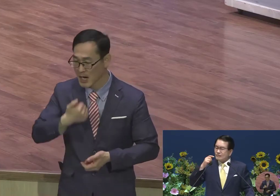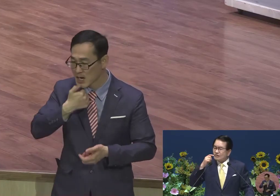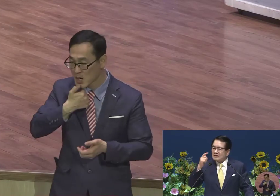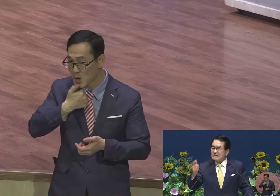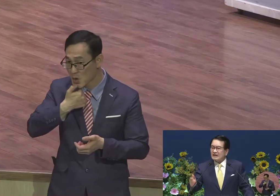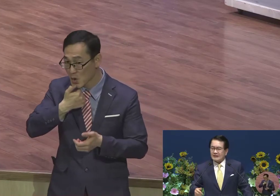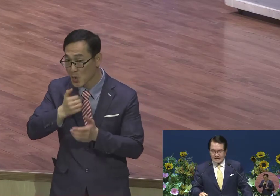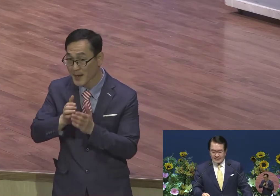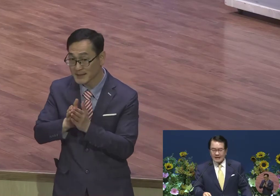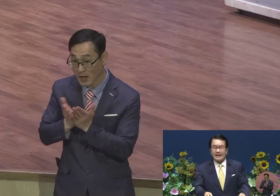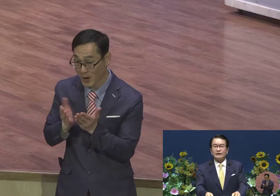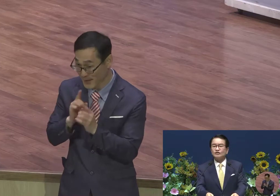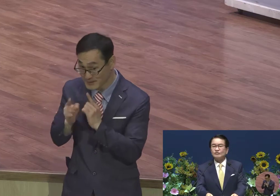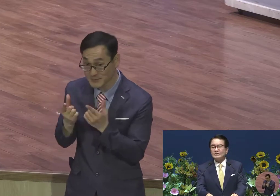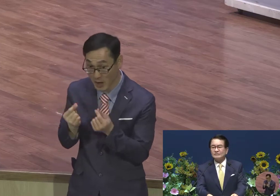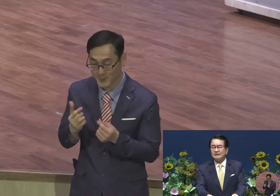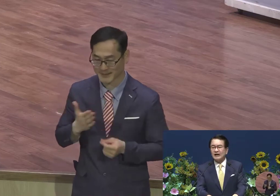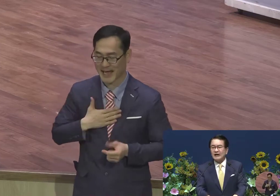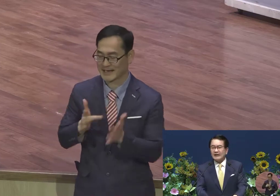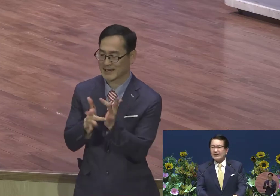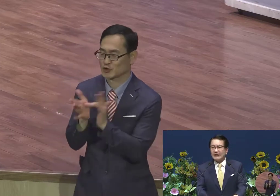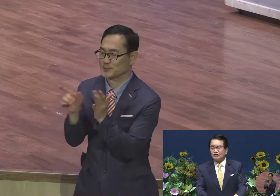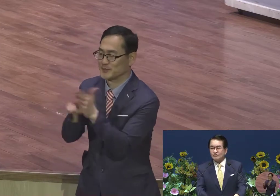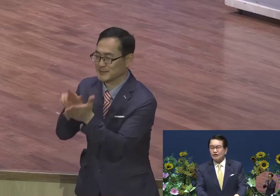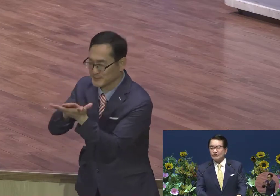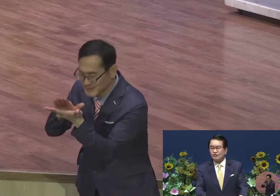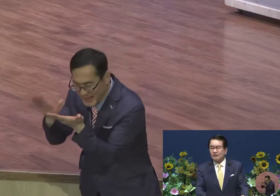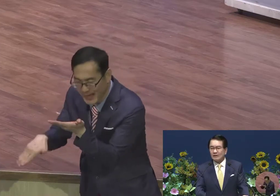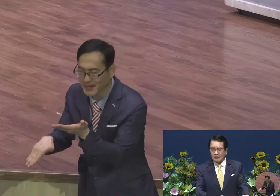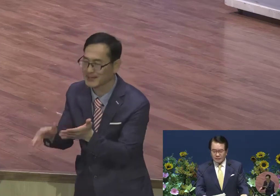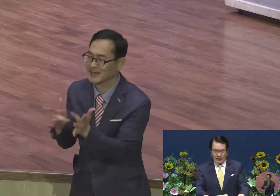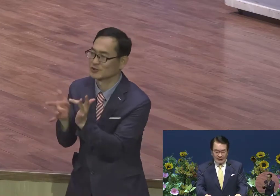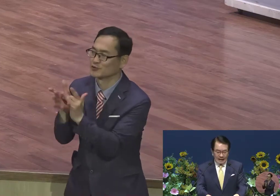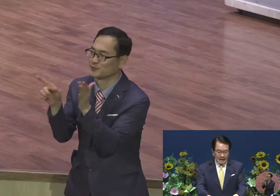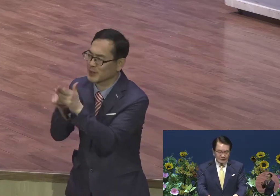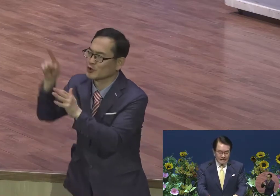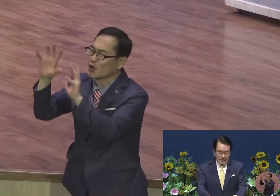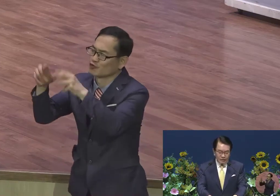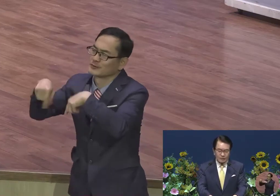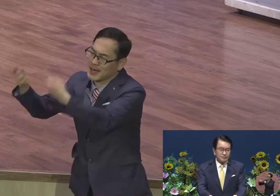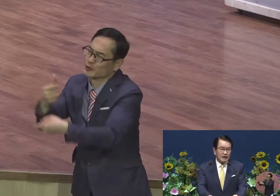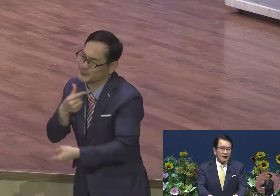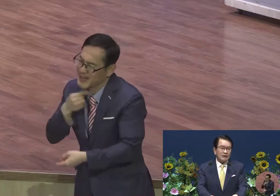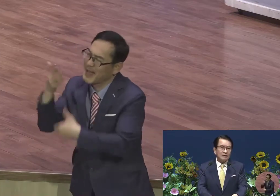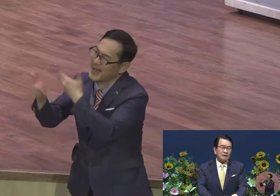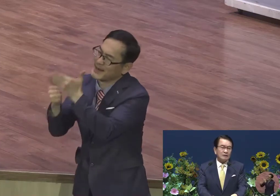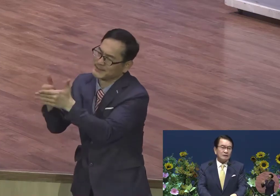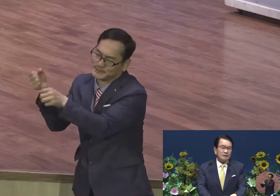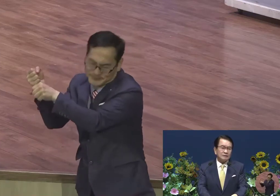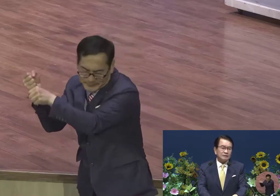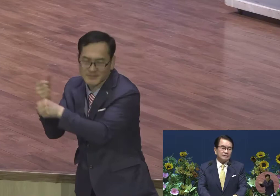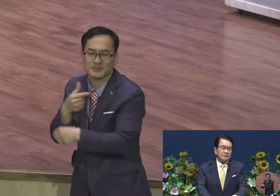이불을 신이 나 예수 믿습니다 나 예수 믿고 천국 갈까 나 하나는 단위 되고 있습니다